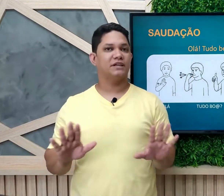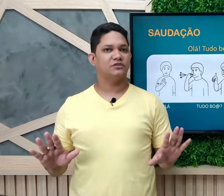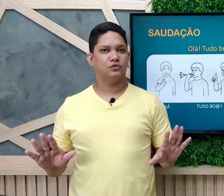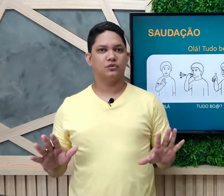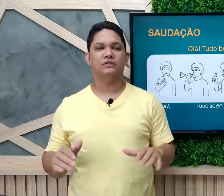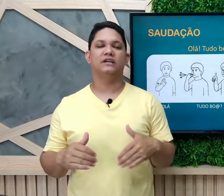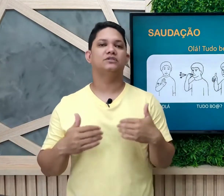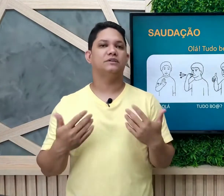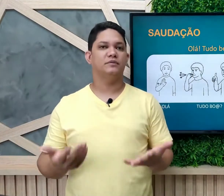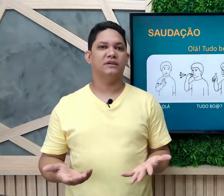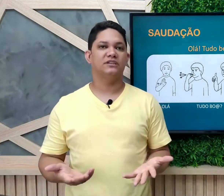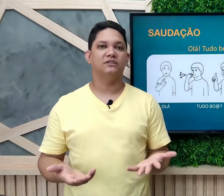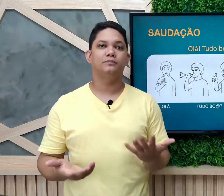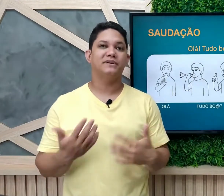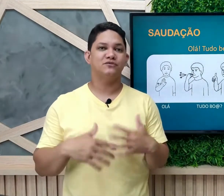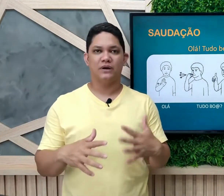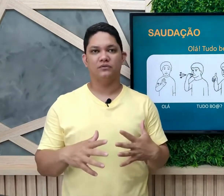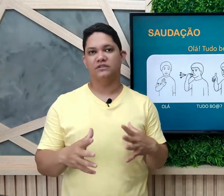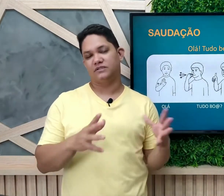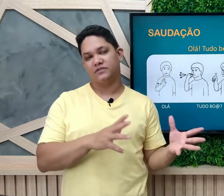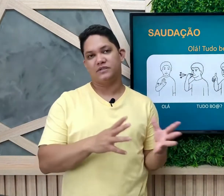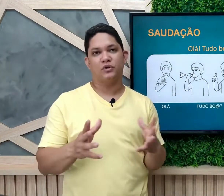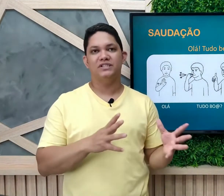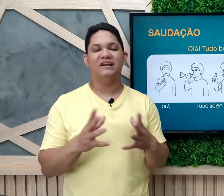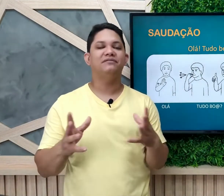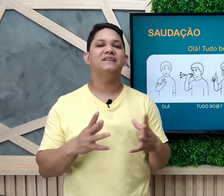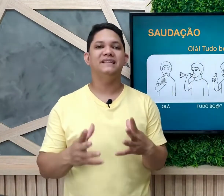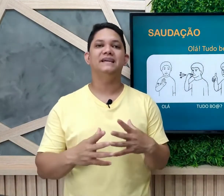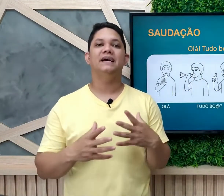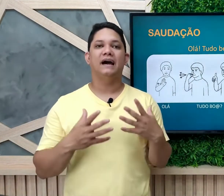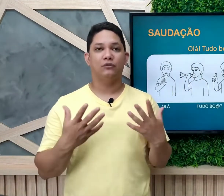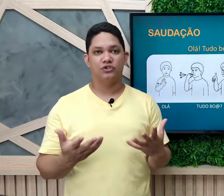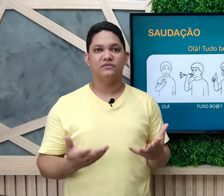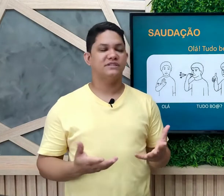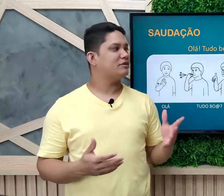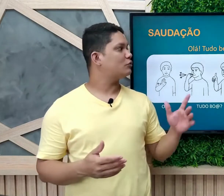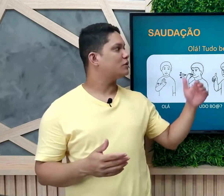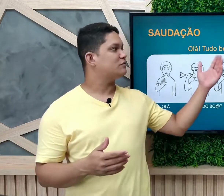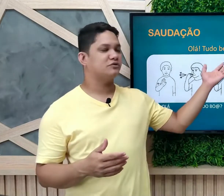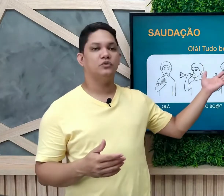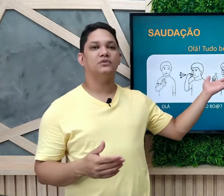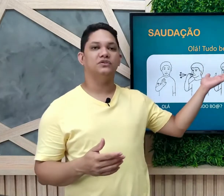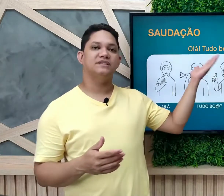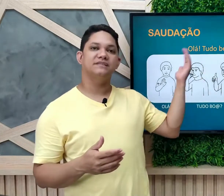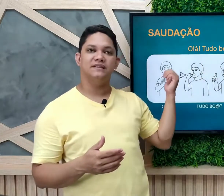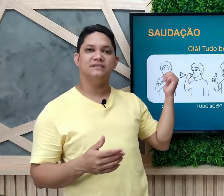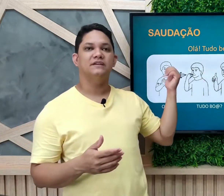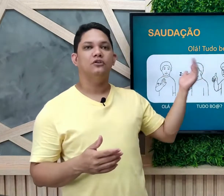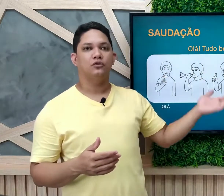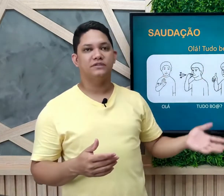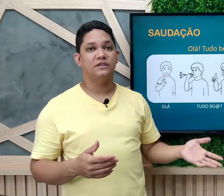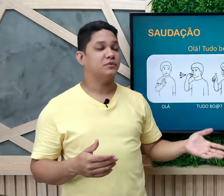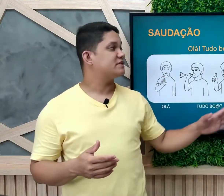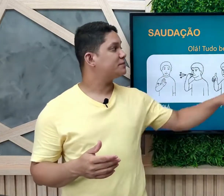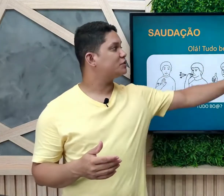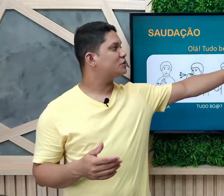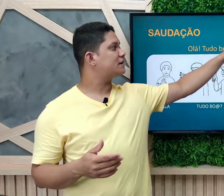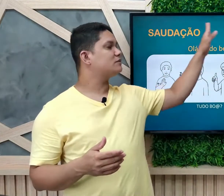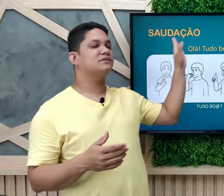questão de contexto e também uma questão pessoal. Você pode definir aonde que você vai colocar o seu boa noite, se antes ou se depois. Você pode colocar, inclusive,